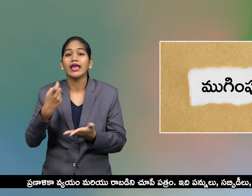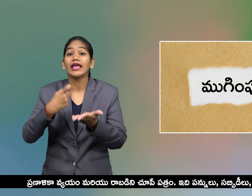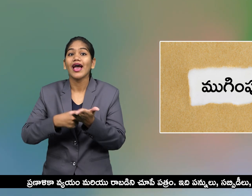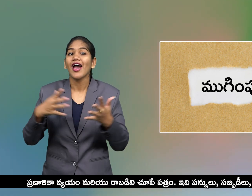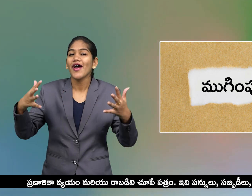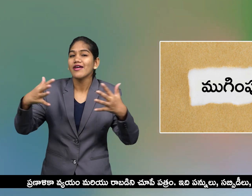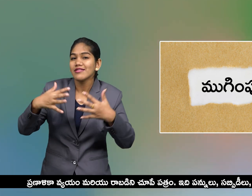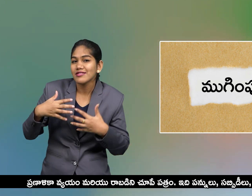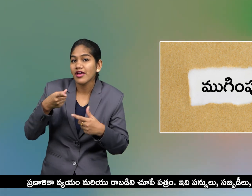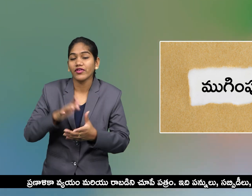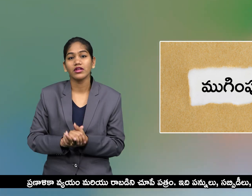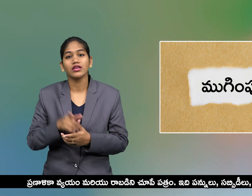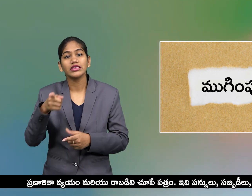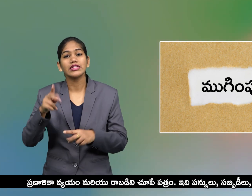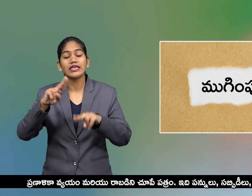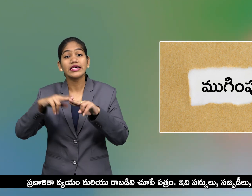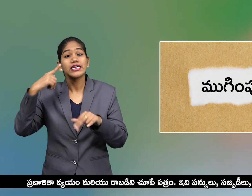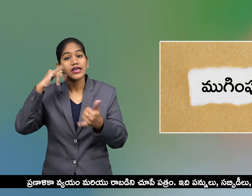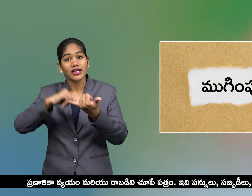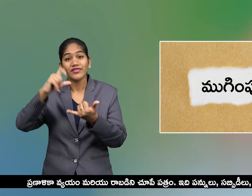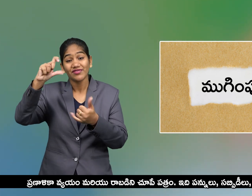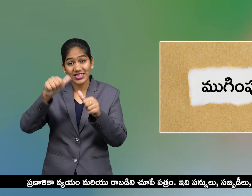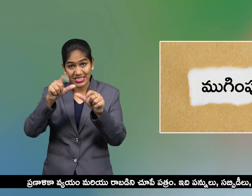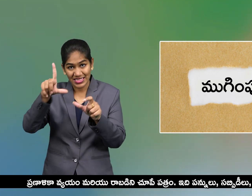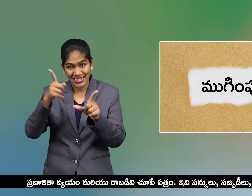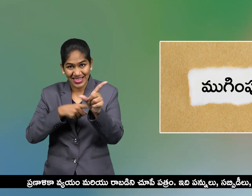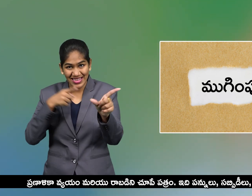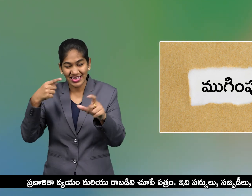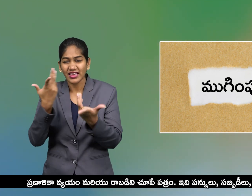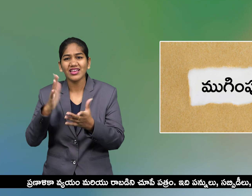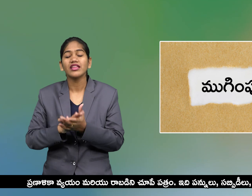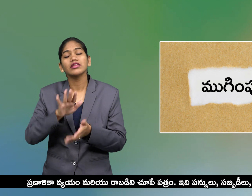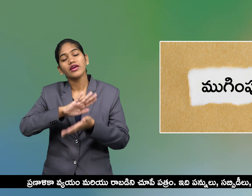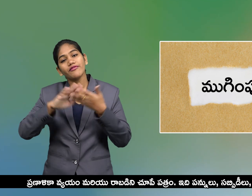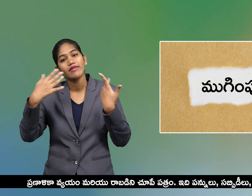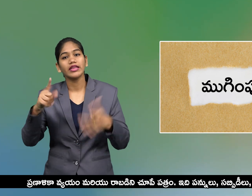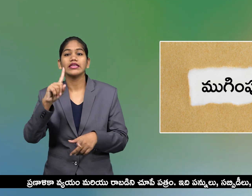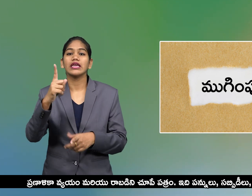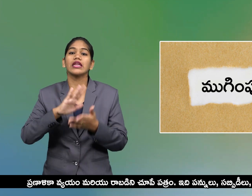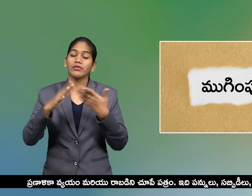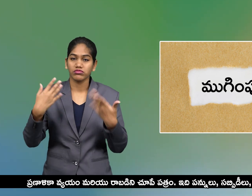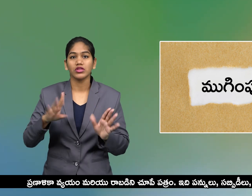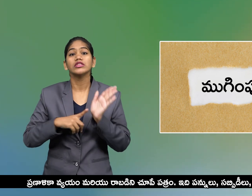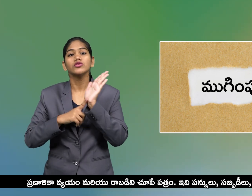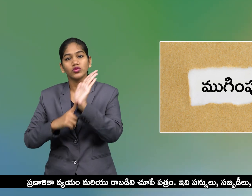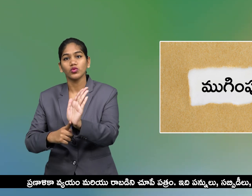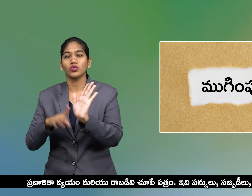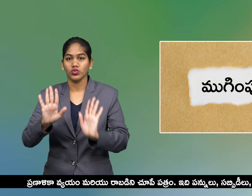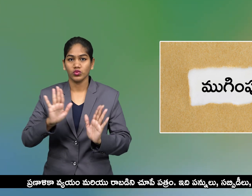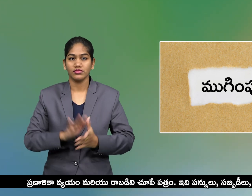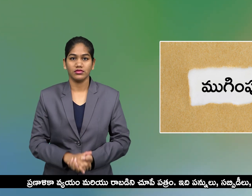ప్రభుత్వ ప్రణాళికా వ్యయం మరియు రాబడిని చూపే పత్రం. ఇది పన్నులు, సబ్సిడీలు,